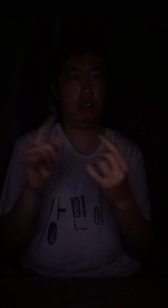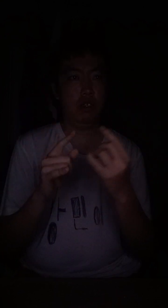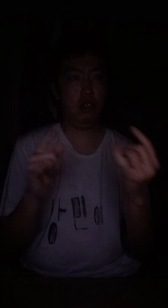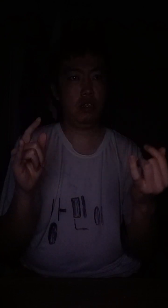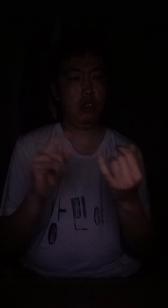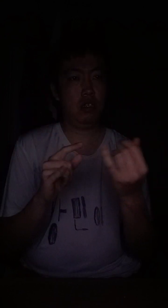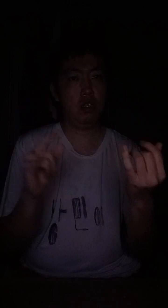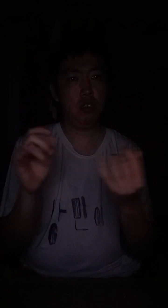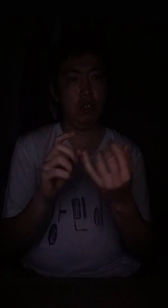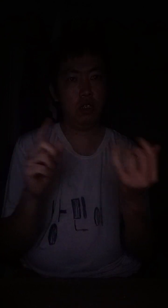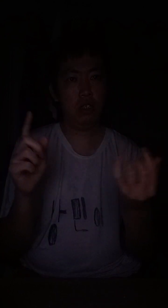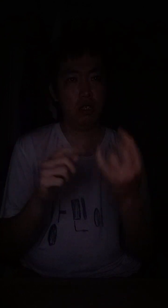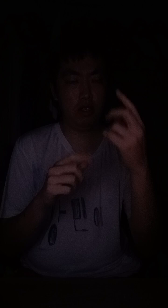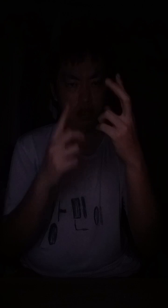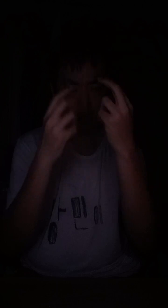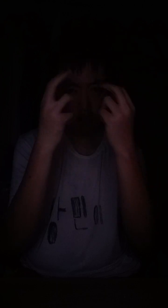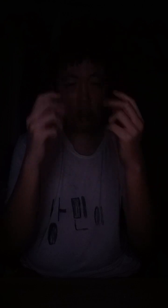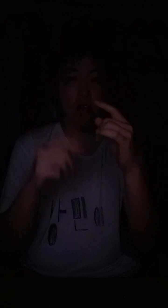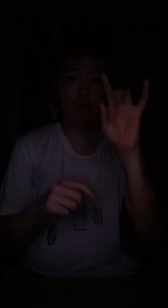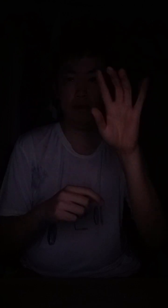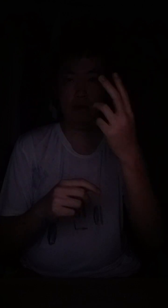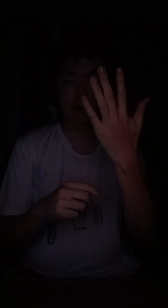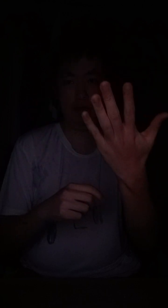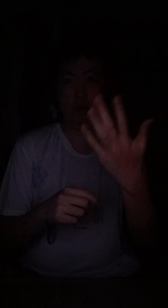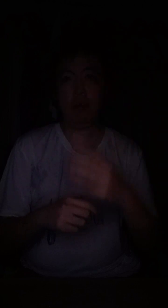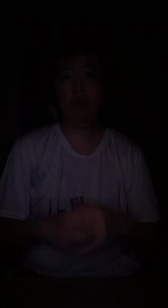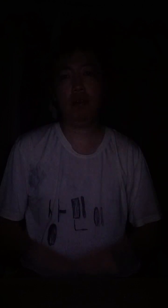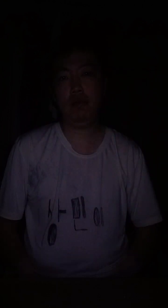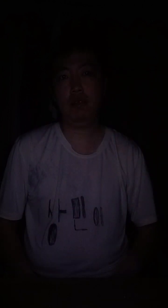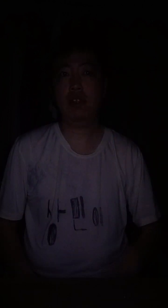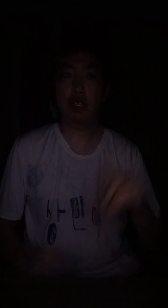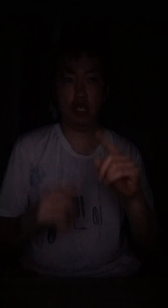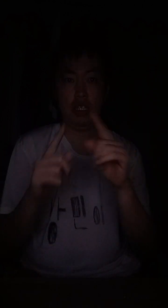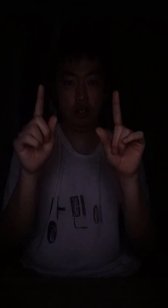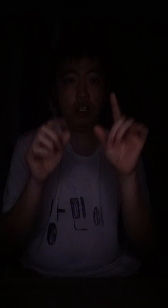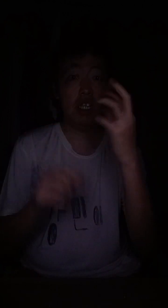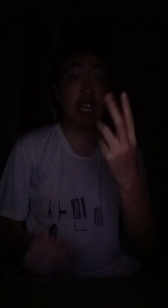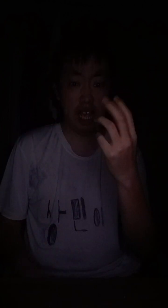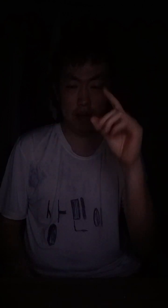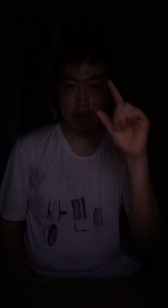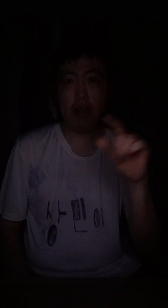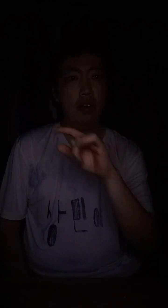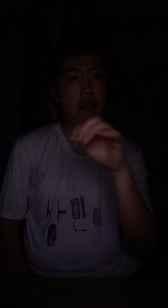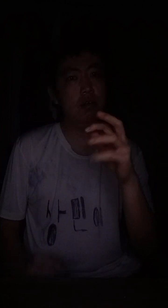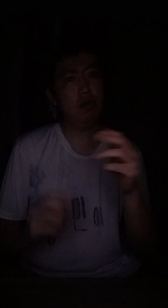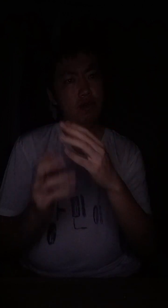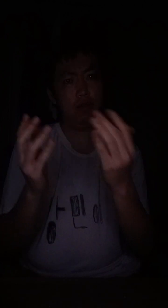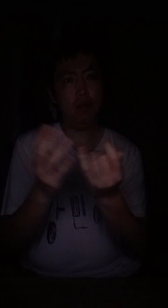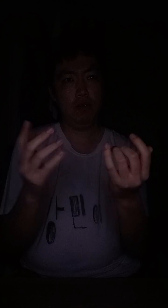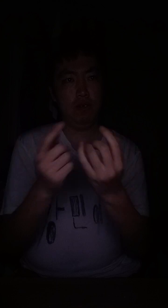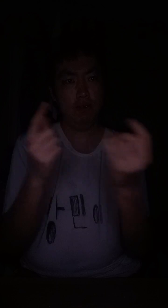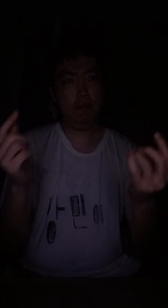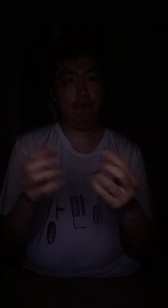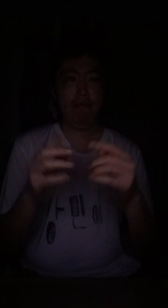메모지에 부착된 몰카가 반짝거리며 발견됩니다. 이 렌즈 탐지형 카메라는 안경 8m 안에 있는 전원이